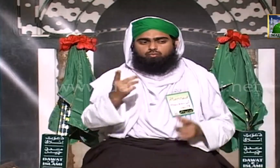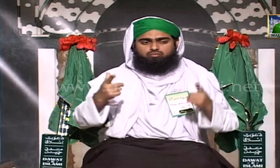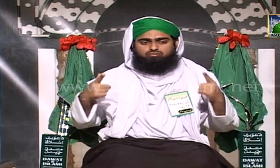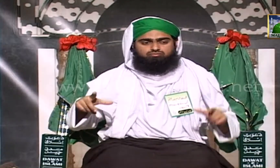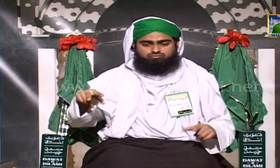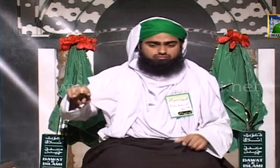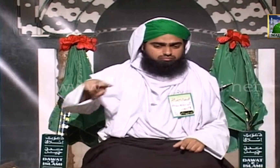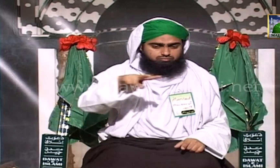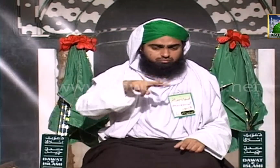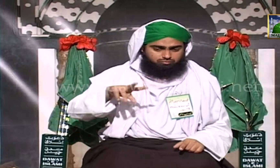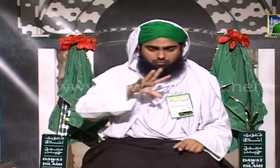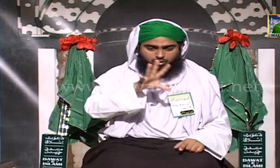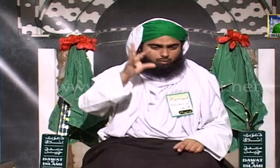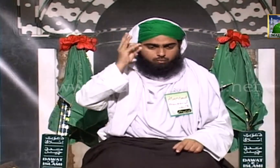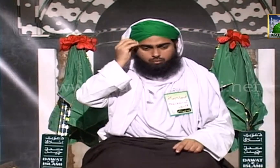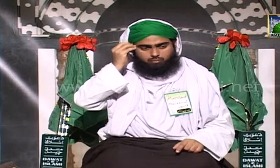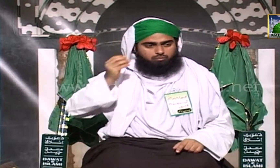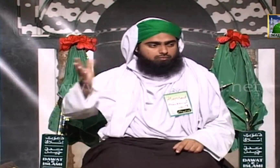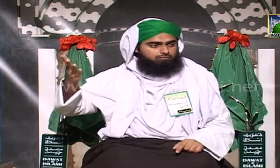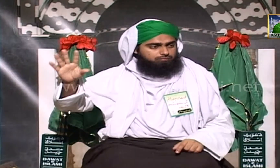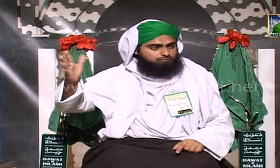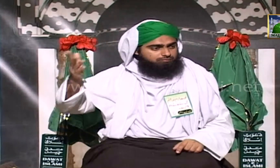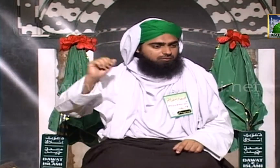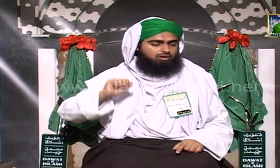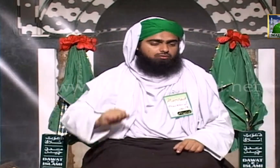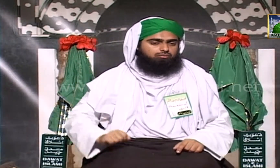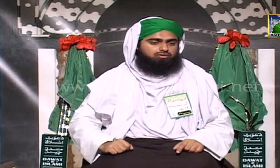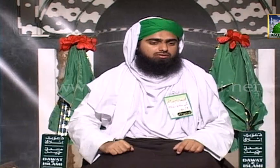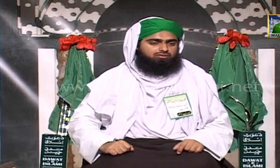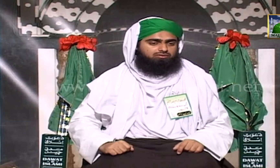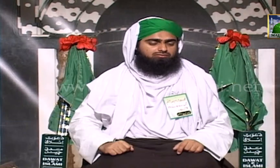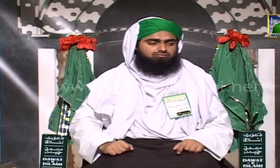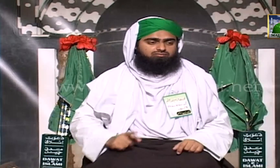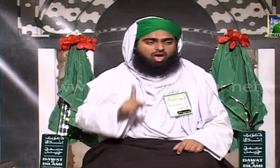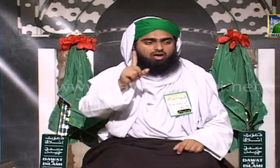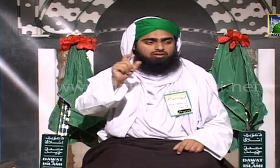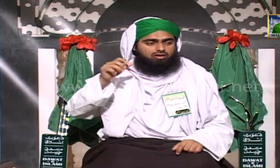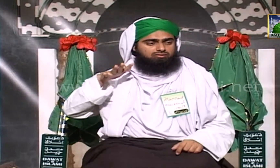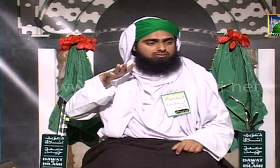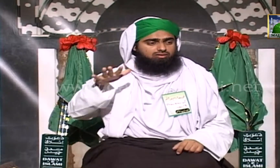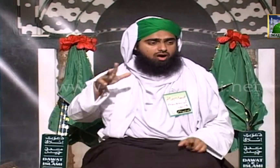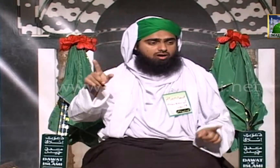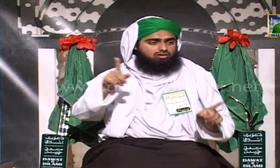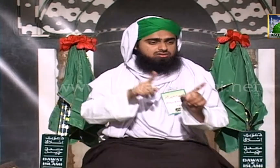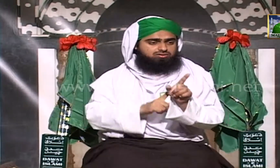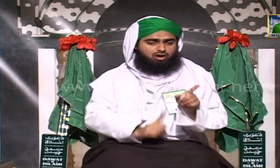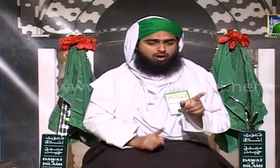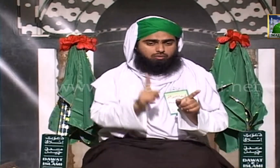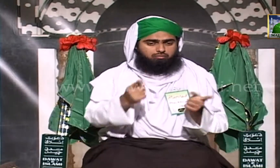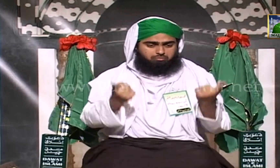کائنات کے بارے میں کہہ رہا ہے کہ 10 لاکھ سال تک بھی میں اگر زندہ رہ جاؤں تب بھی میں اس کی